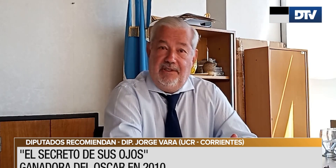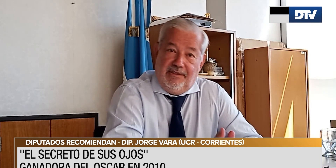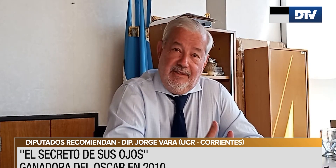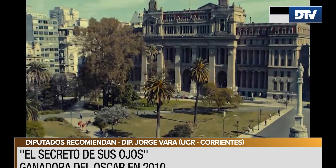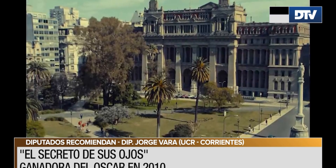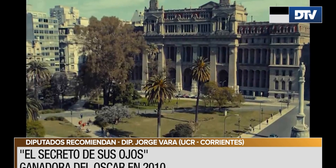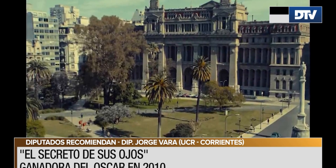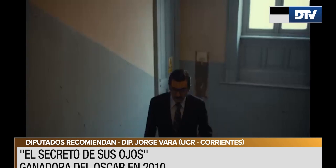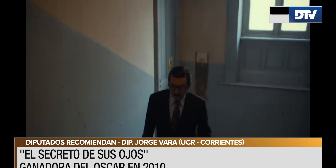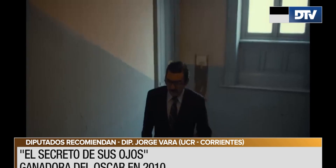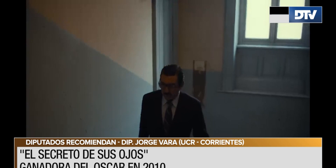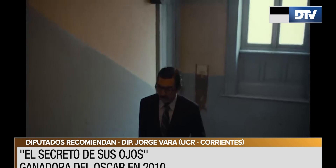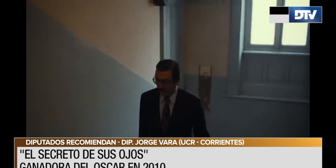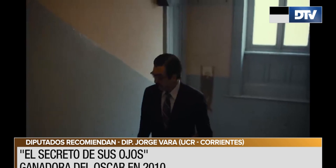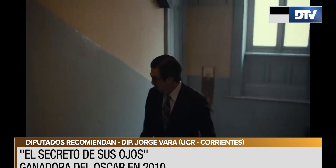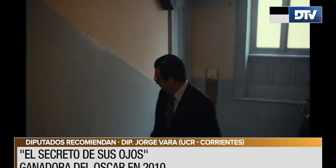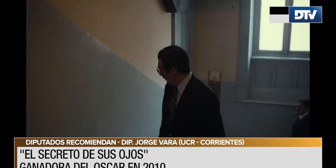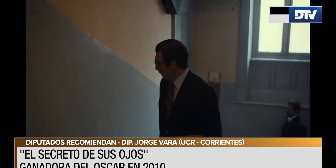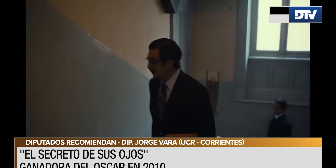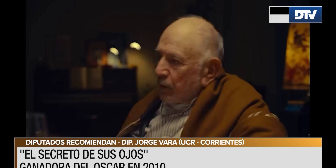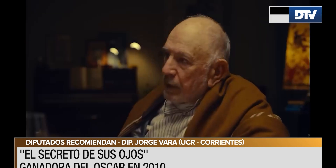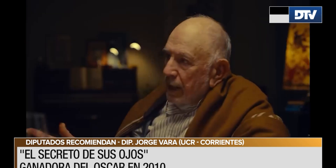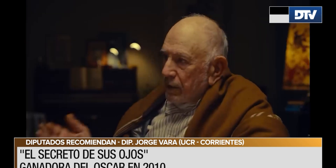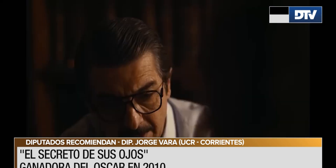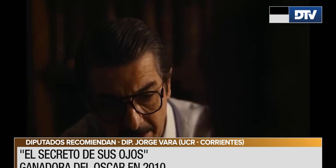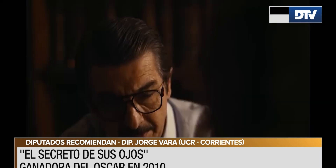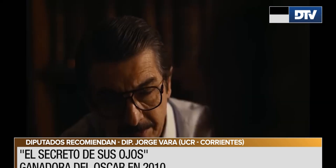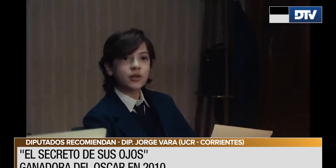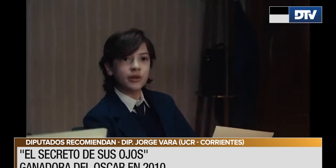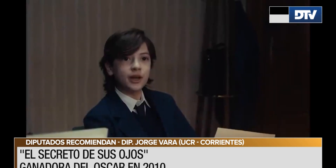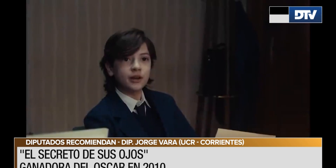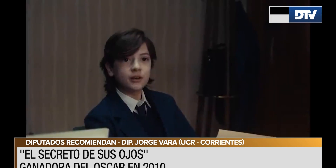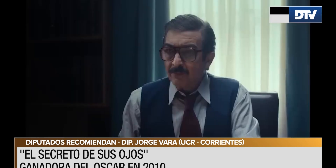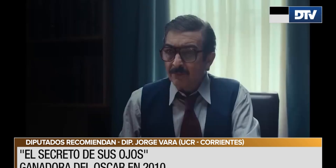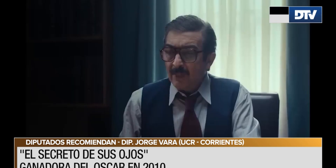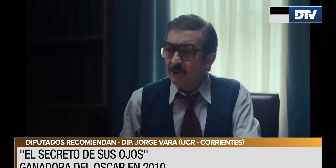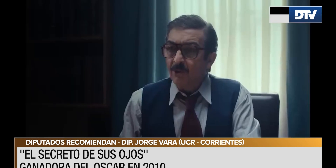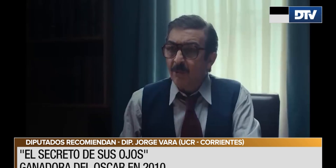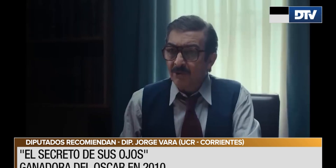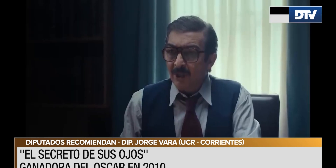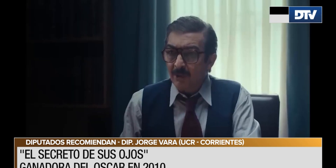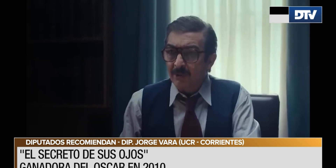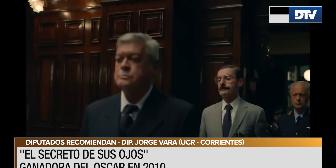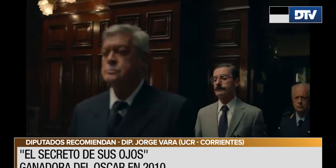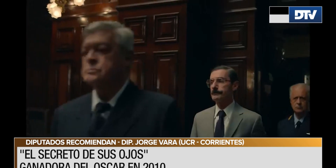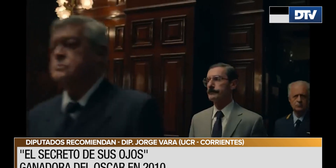Alfonsín en lo que pasó en aquellos después. Eso ya se habló mucho y se escribió mucho,